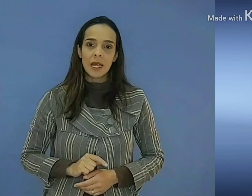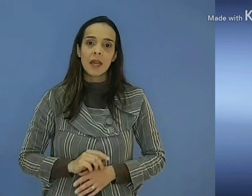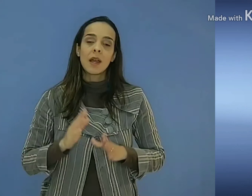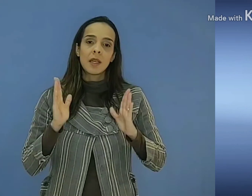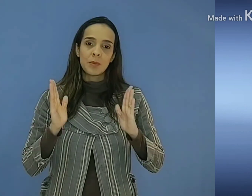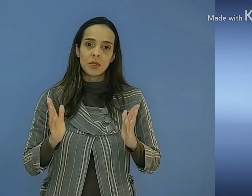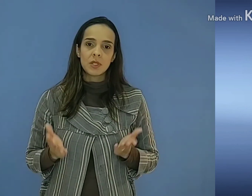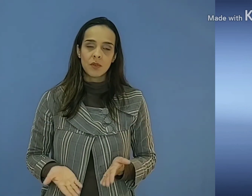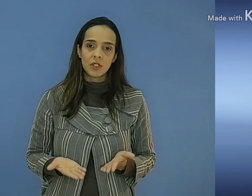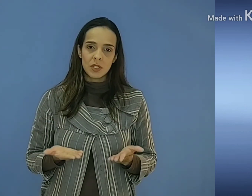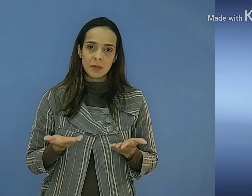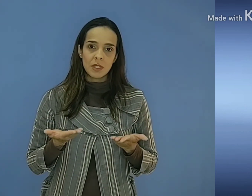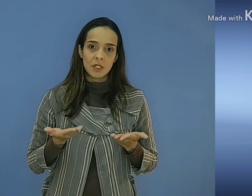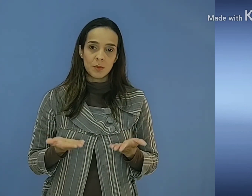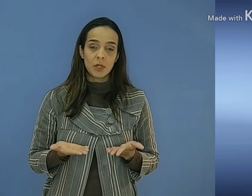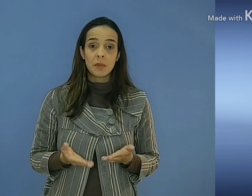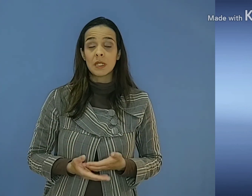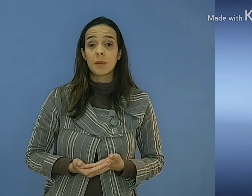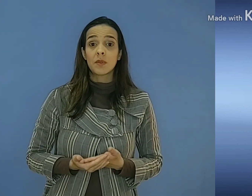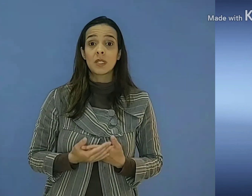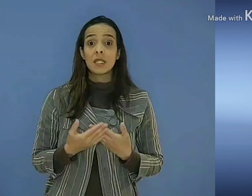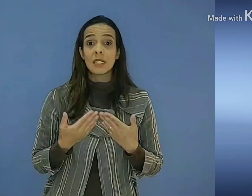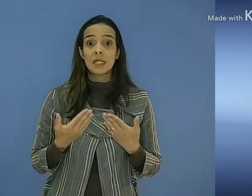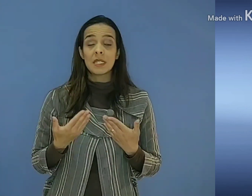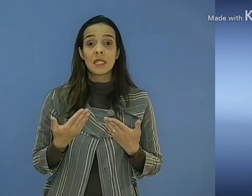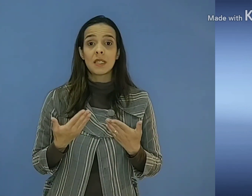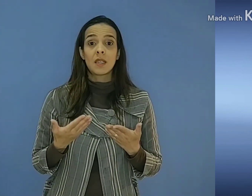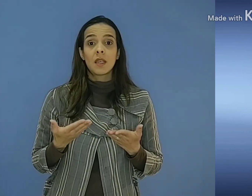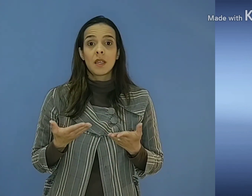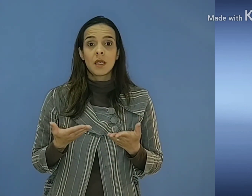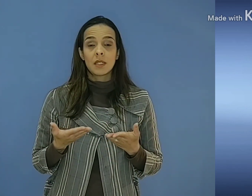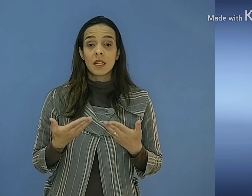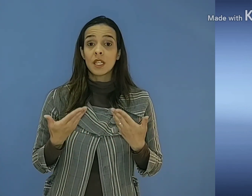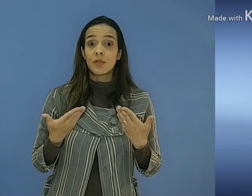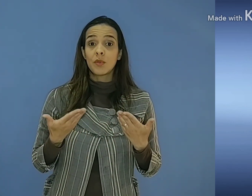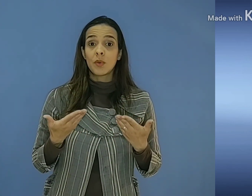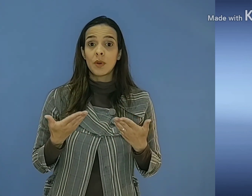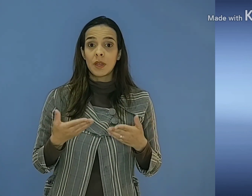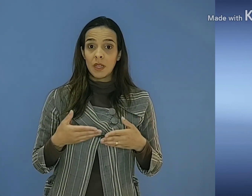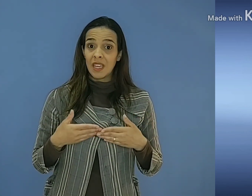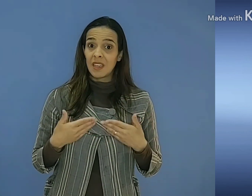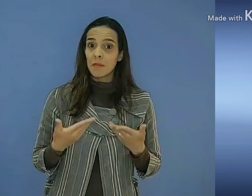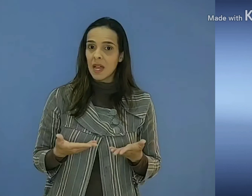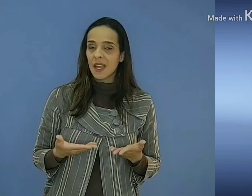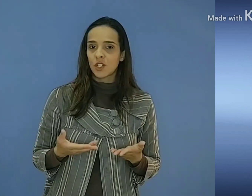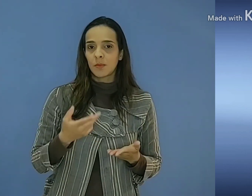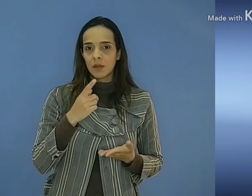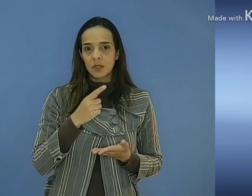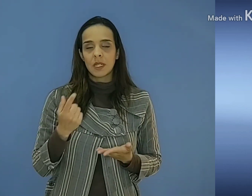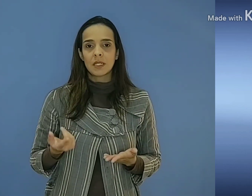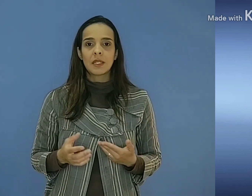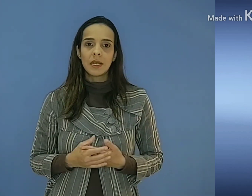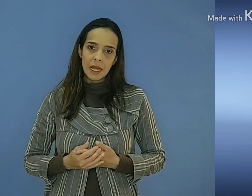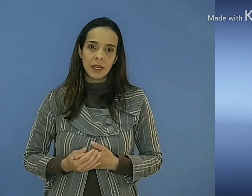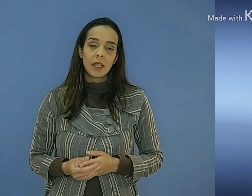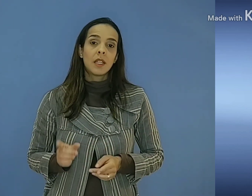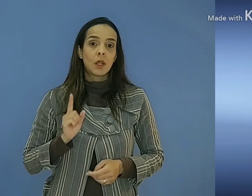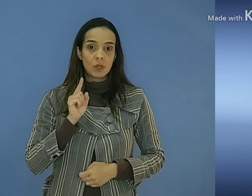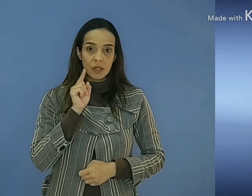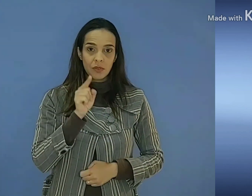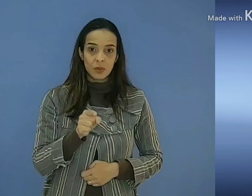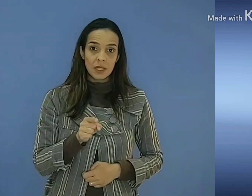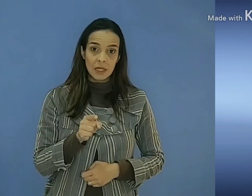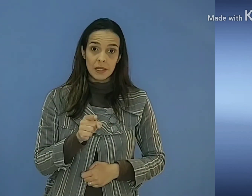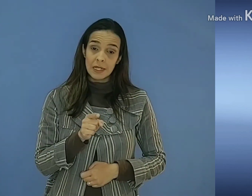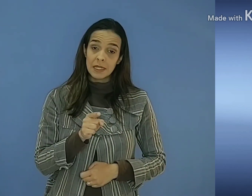precisa treinar. E por isso que eu vou disponibilizar para vocês esse arquivo em imagem para vocês treinarem.